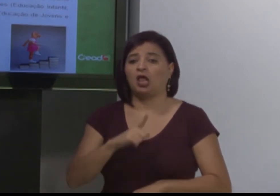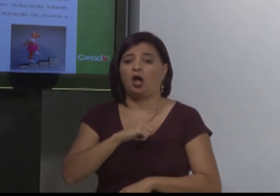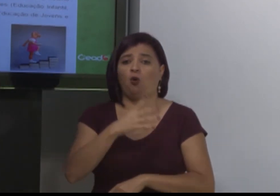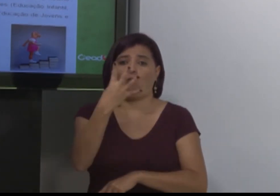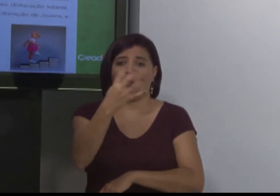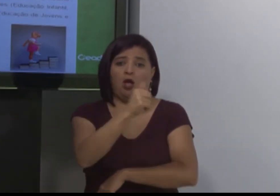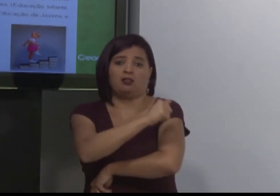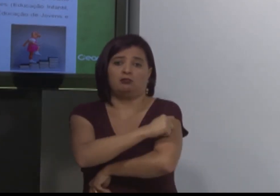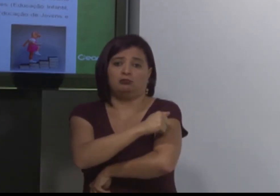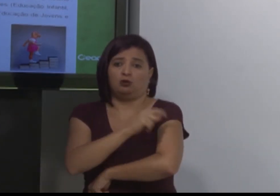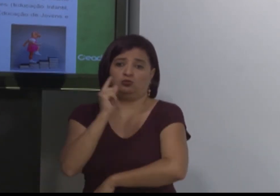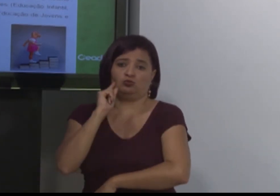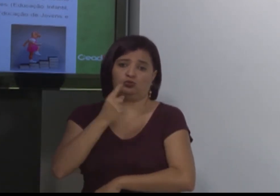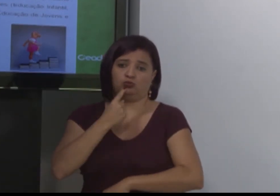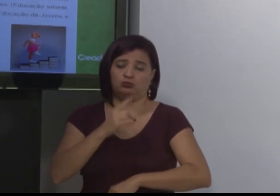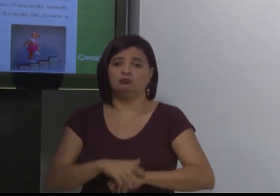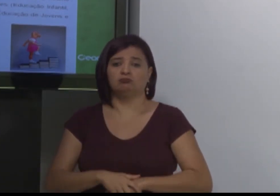alunos surdos,